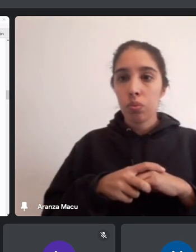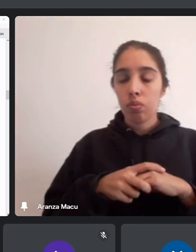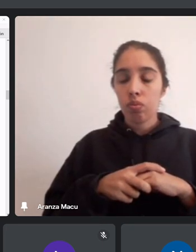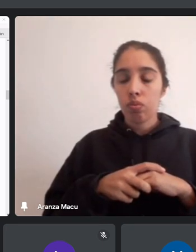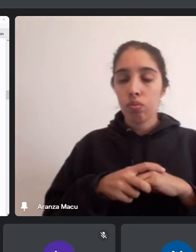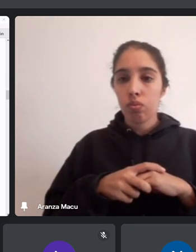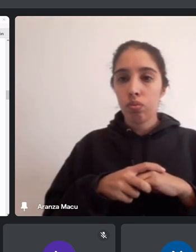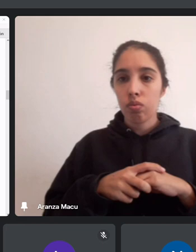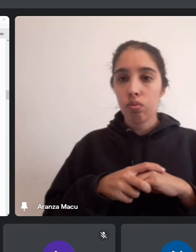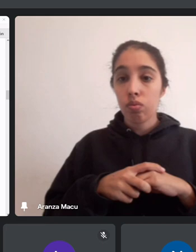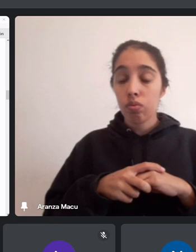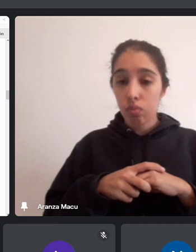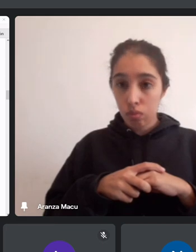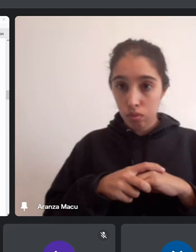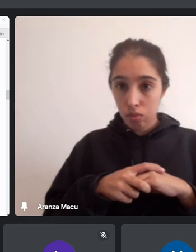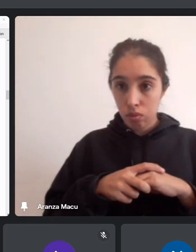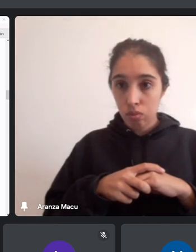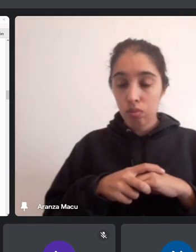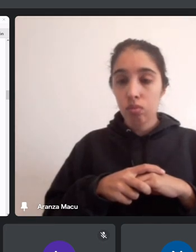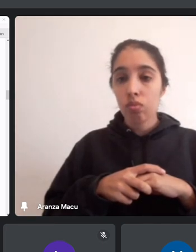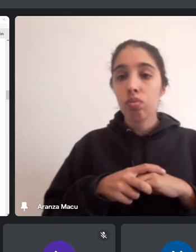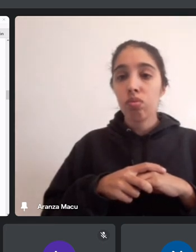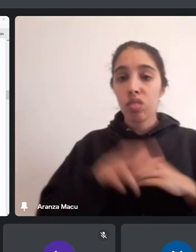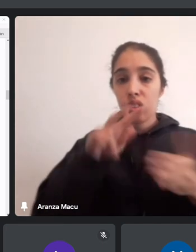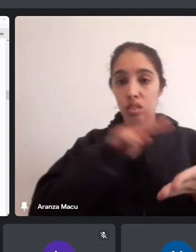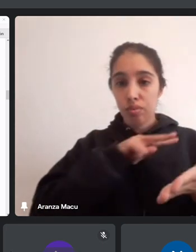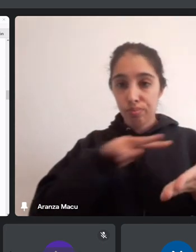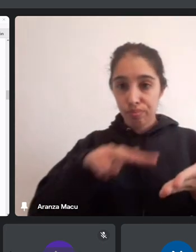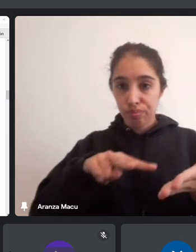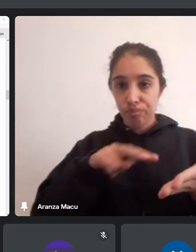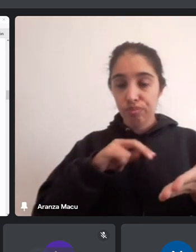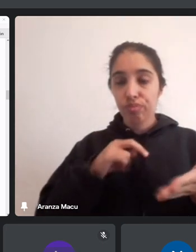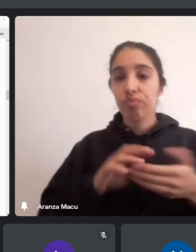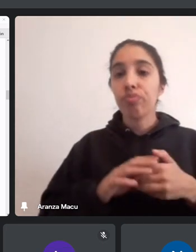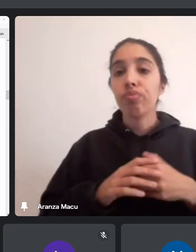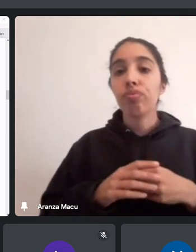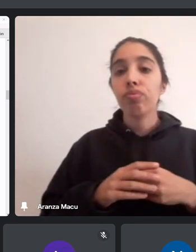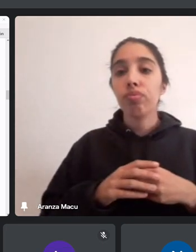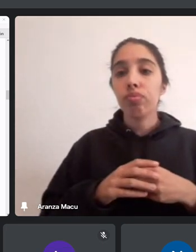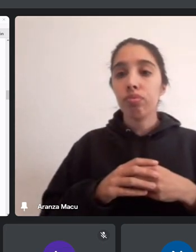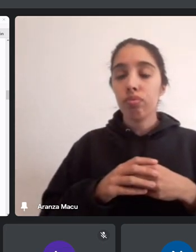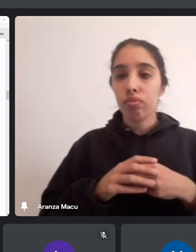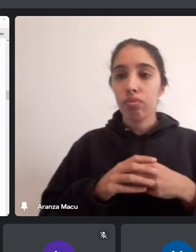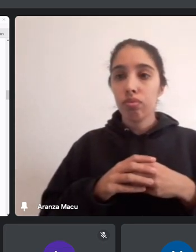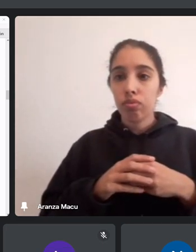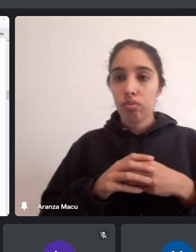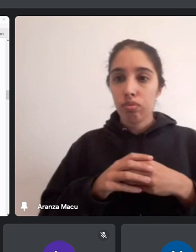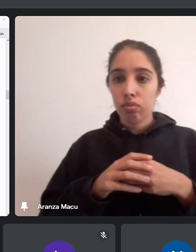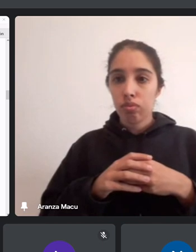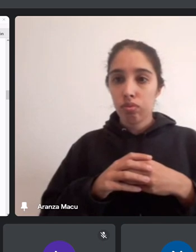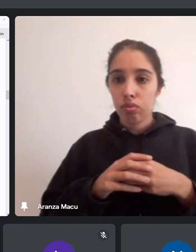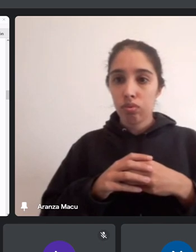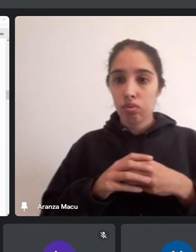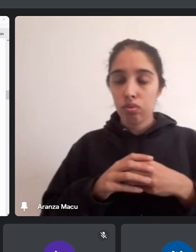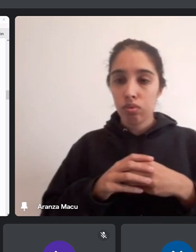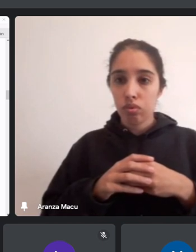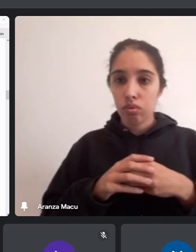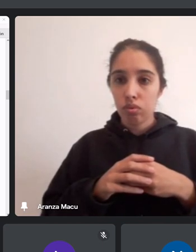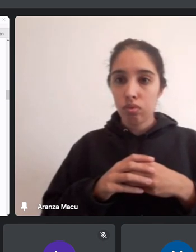Ahí está. Los desarrollos en el campo ya tienen un impacto directo en